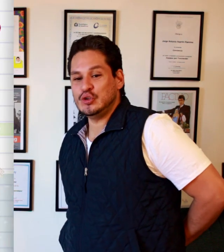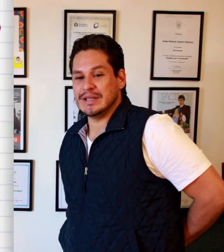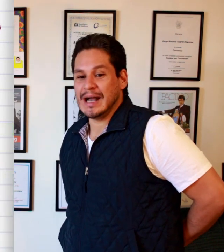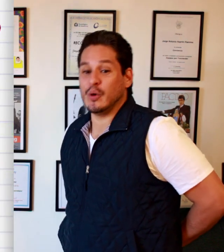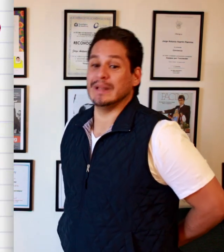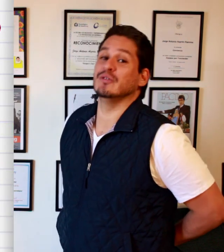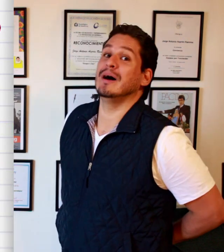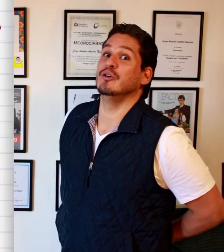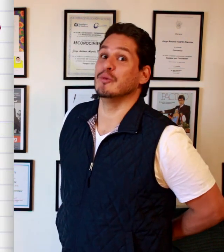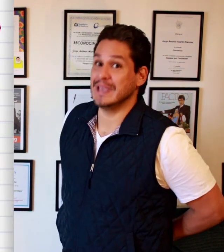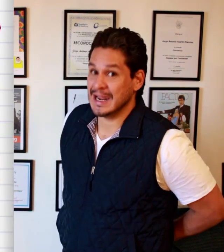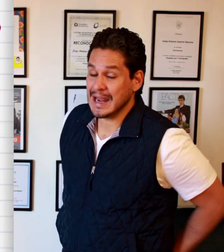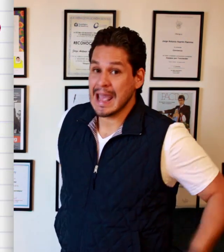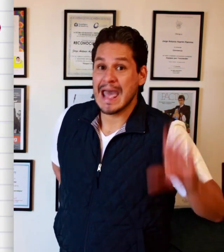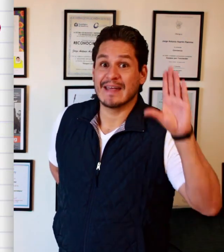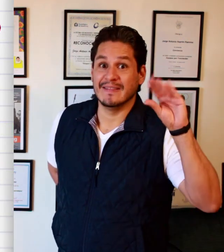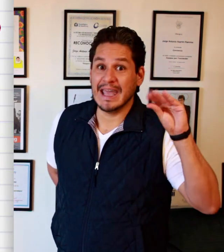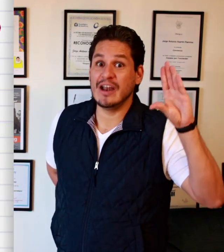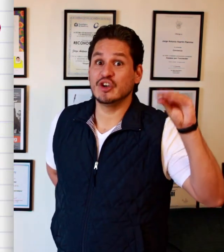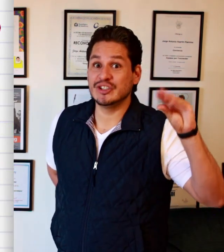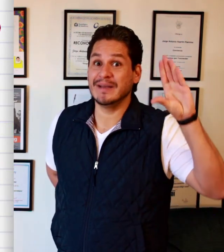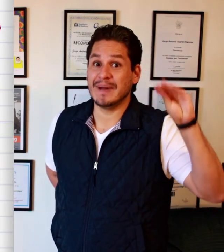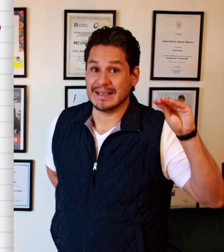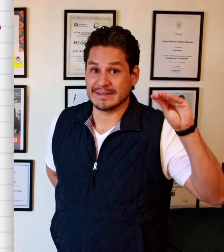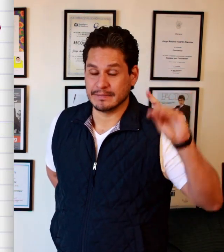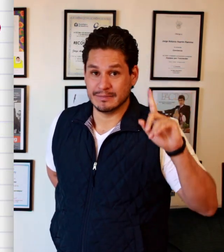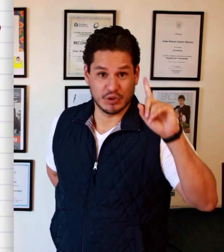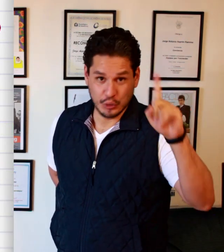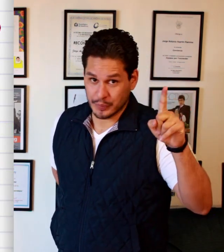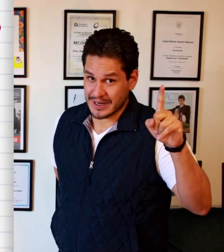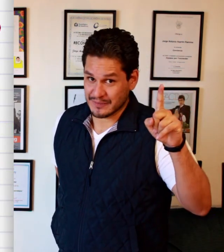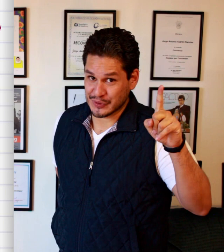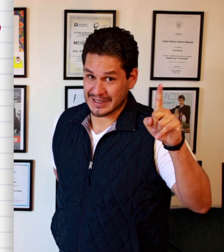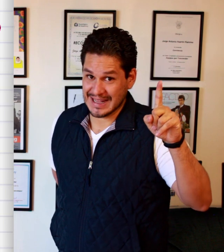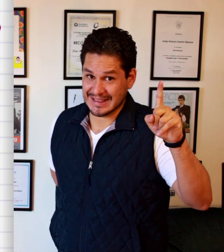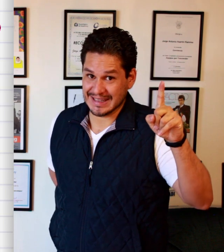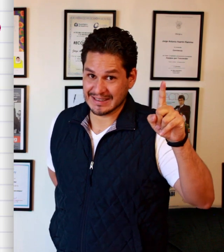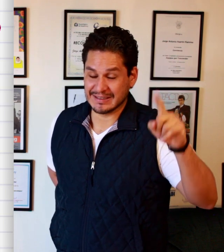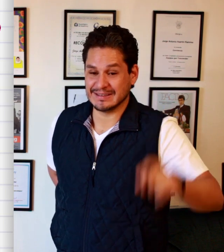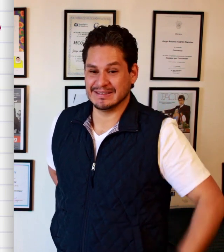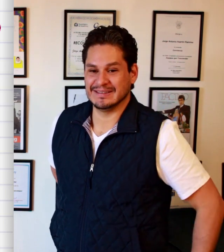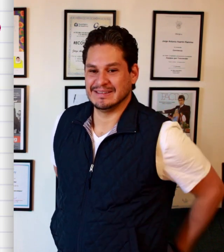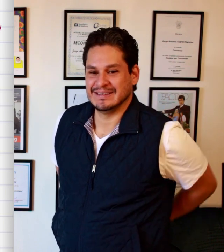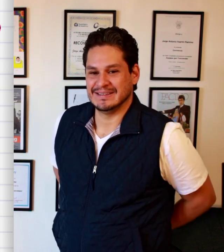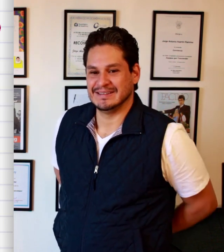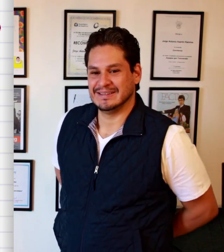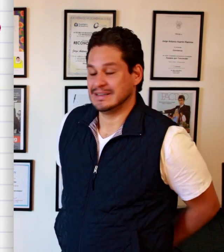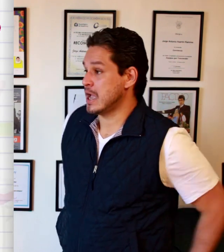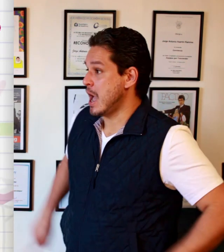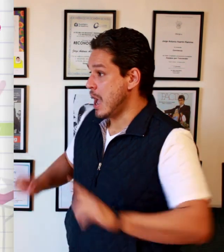Soy justa cuando hablo bien de los demás. Súper importante.